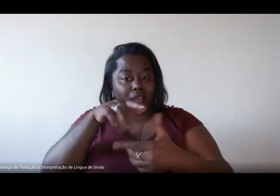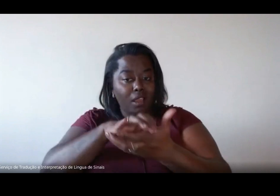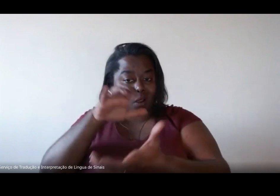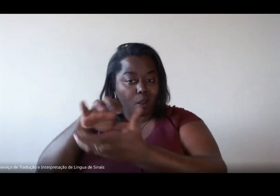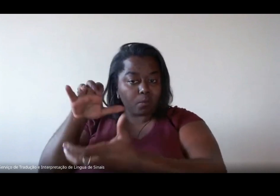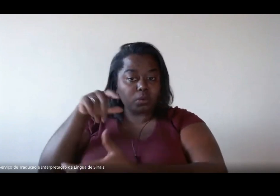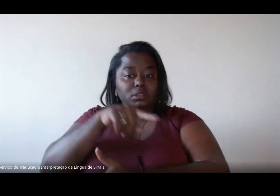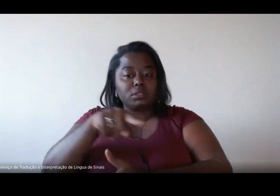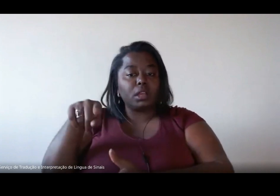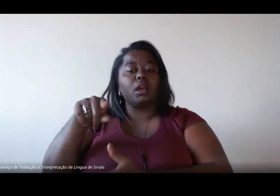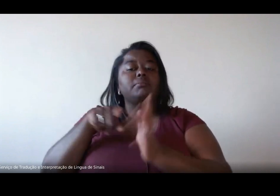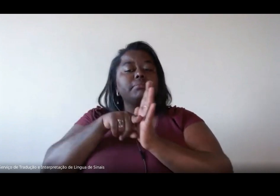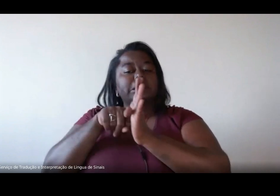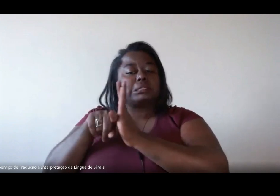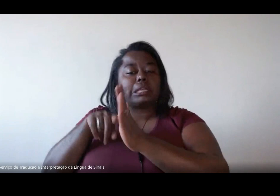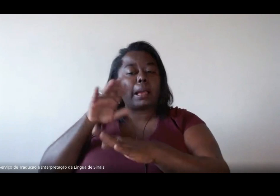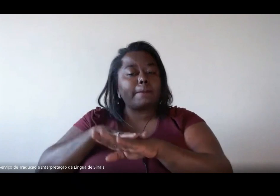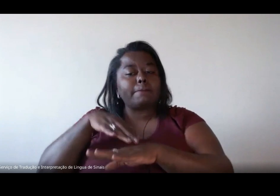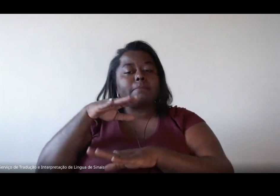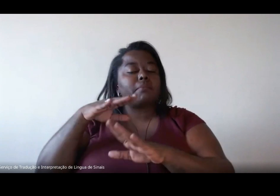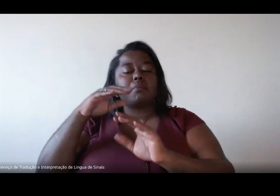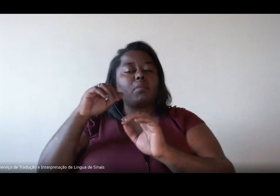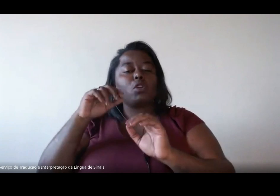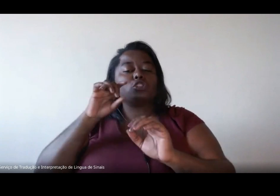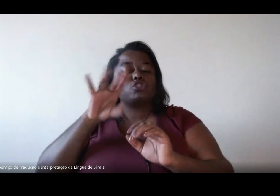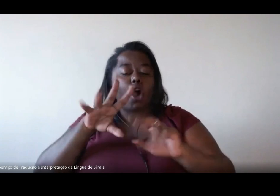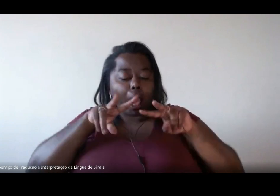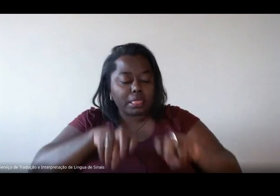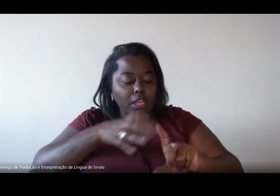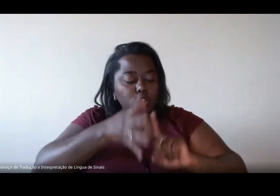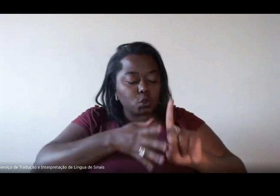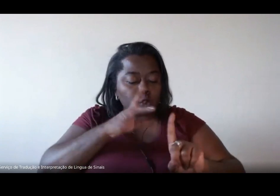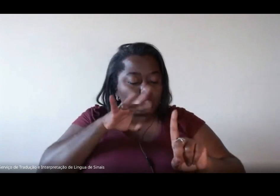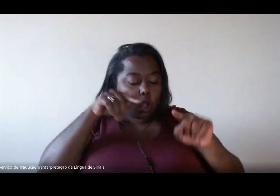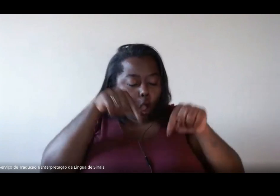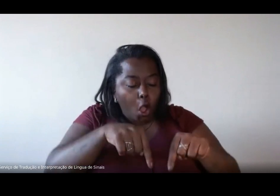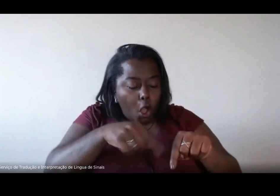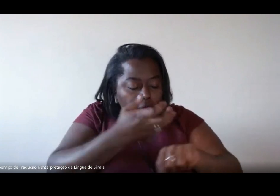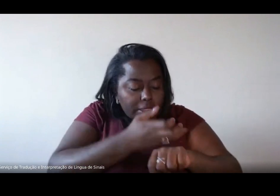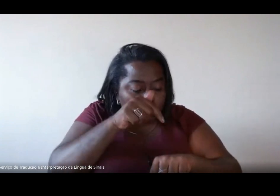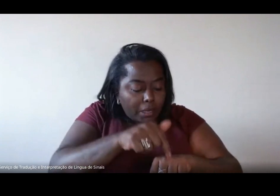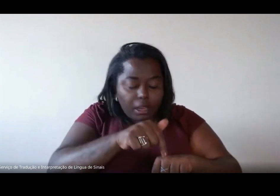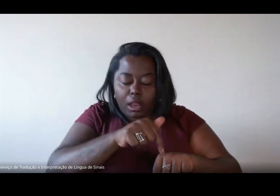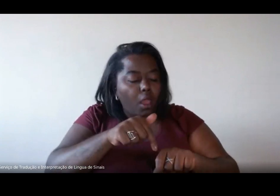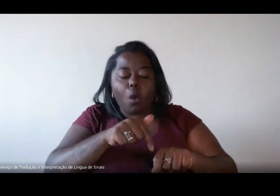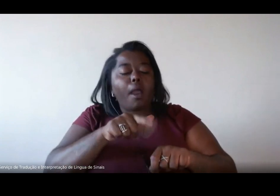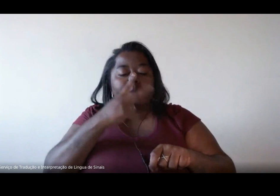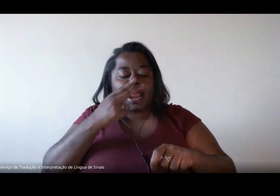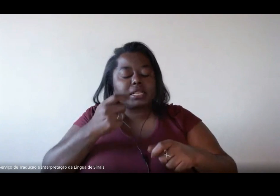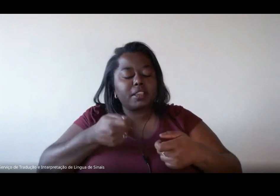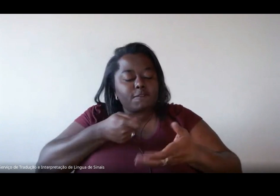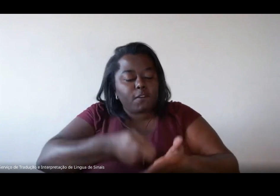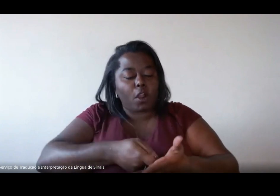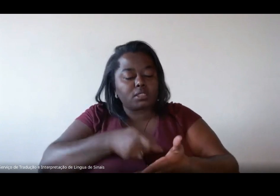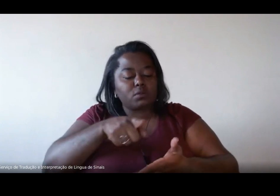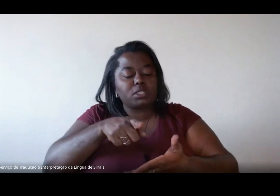a pesquisar um pouco mais além da análise do discurso, sabe? Eu não gosto de ficar só numa disciplina. Eu